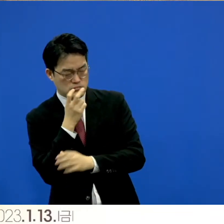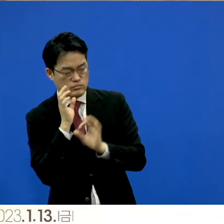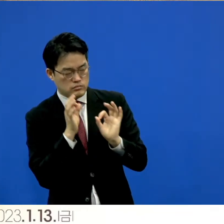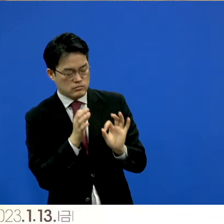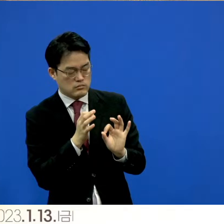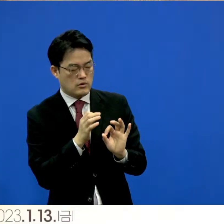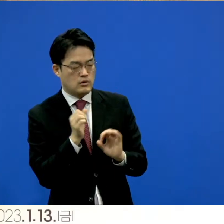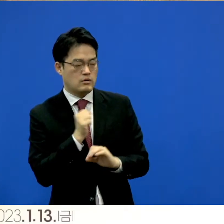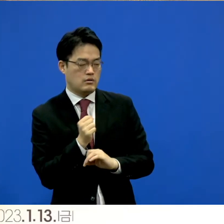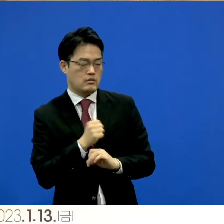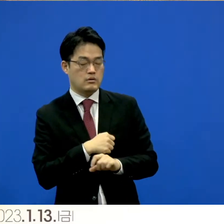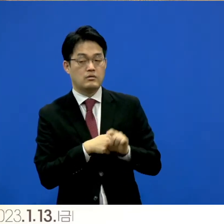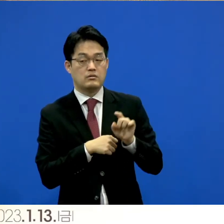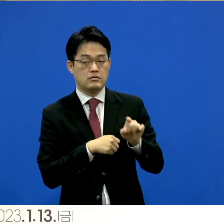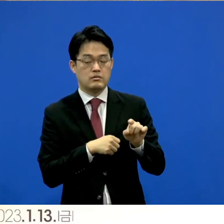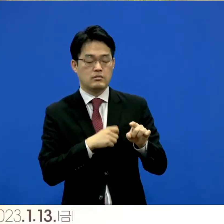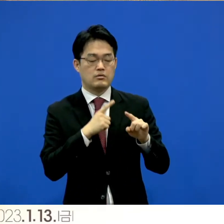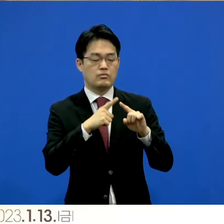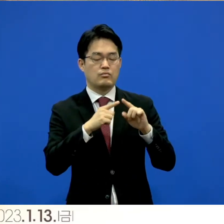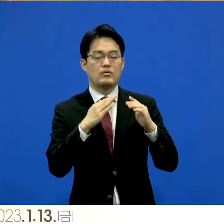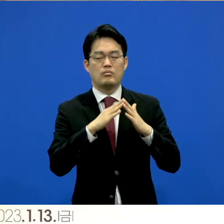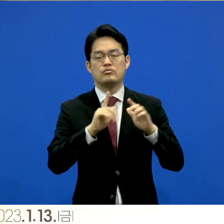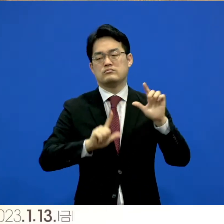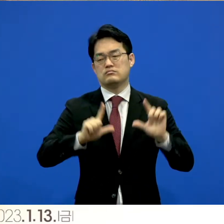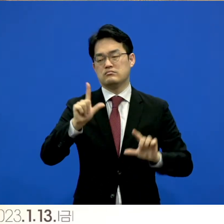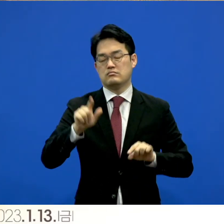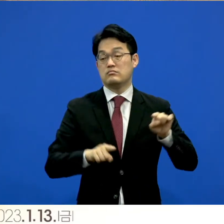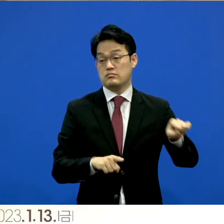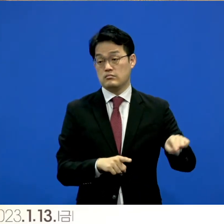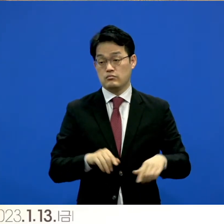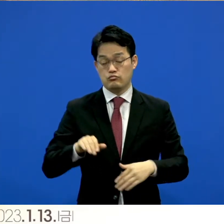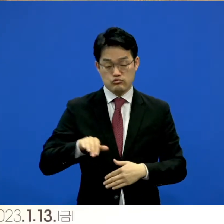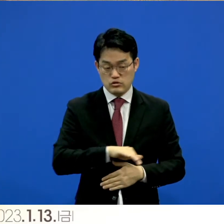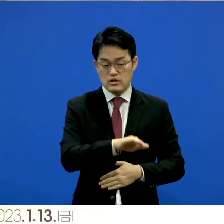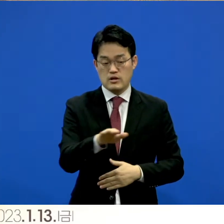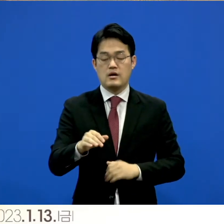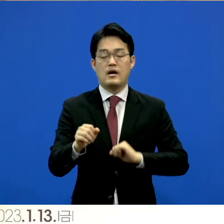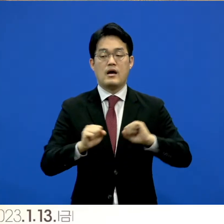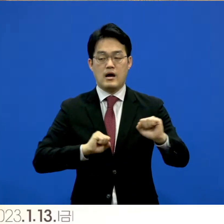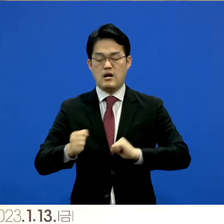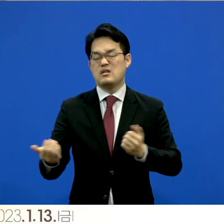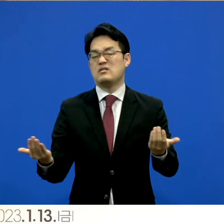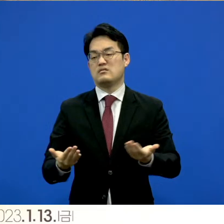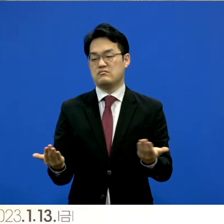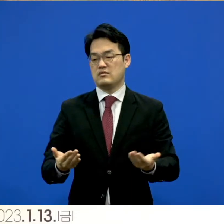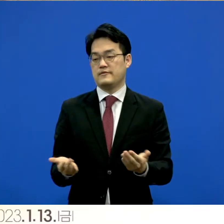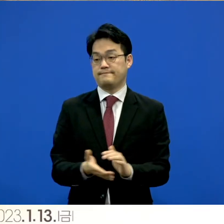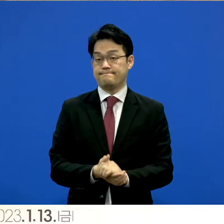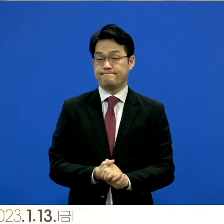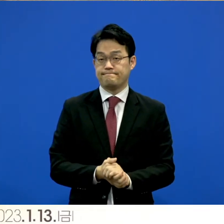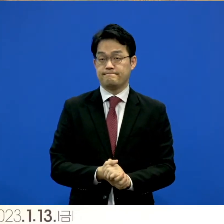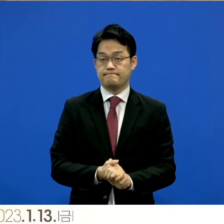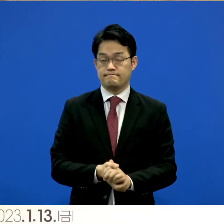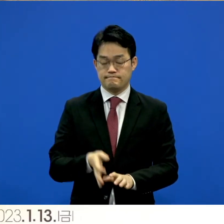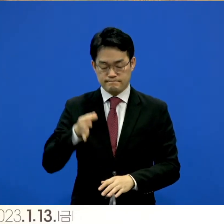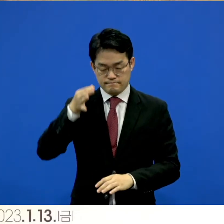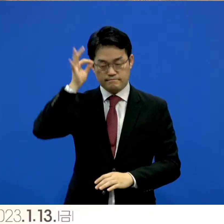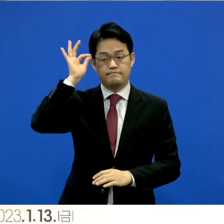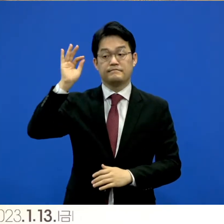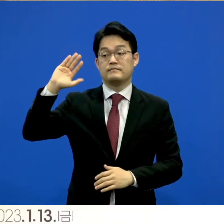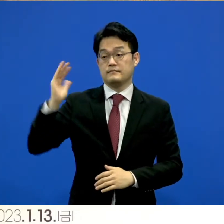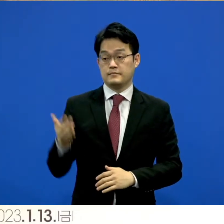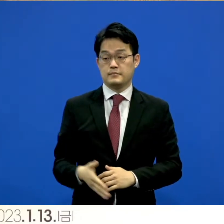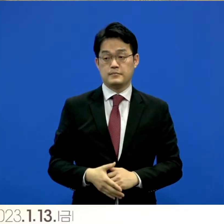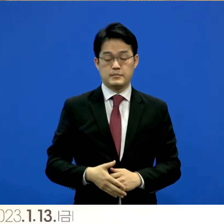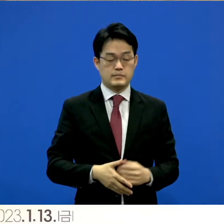저거지, 저게 교회지, 저게 우리가 할 일이지. 아마